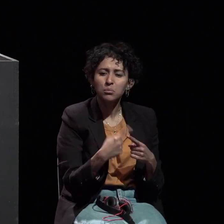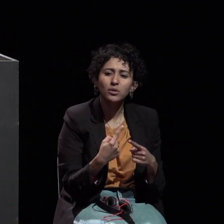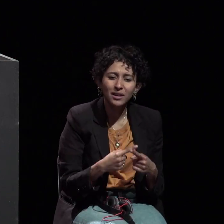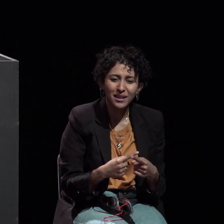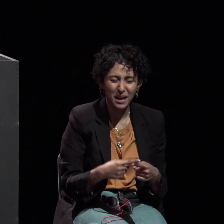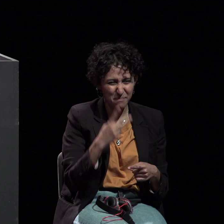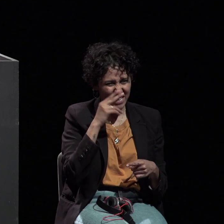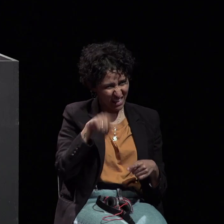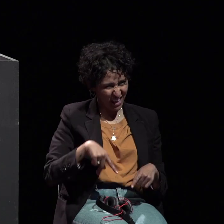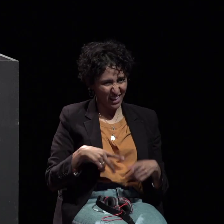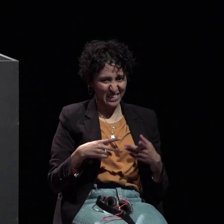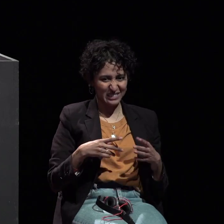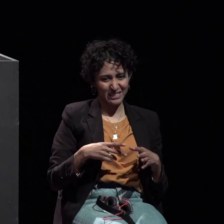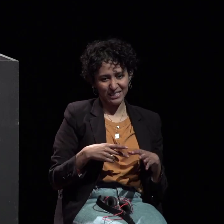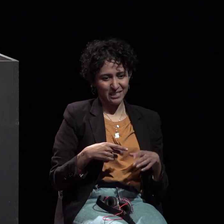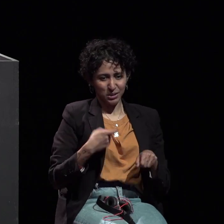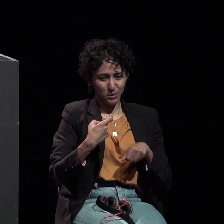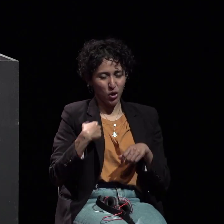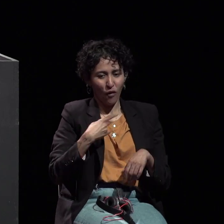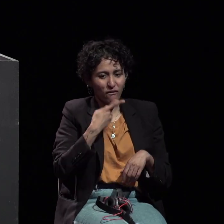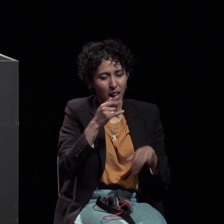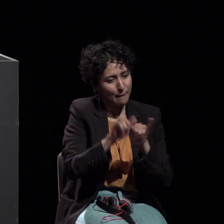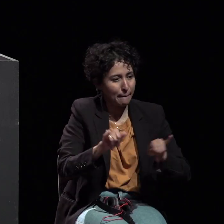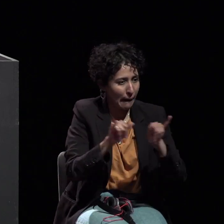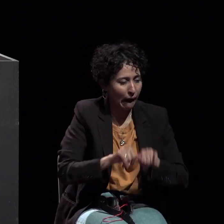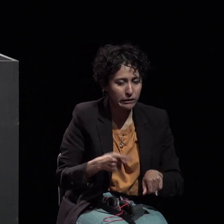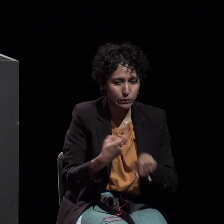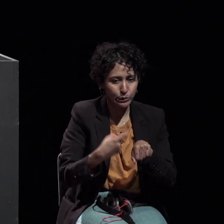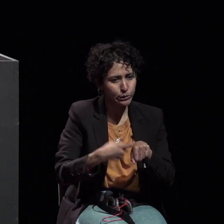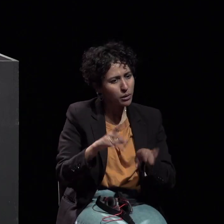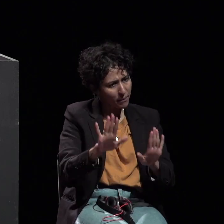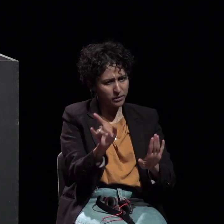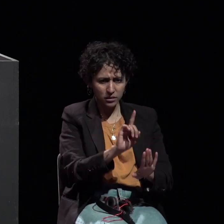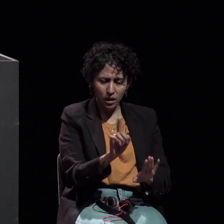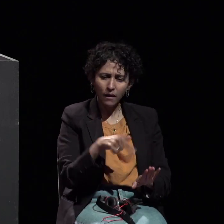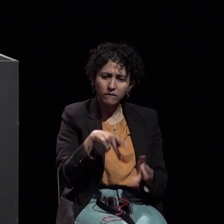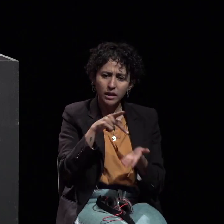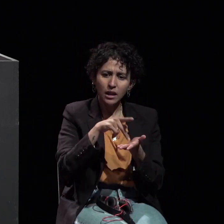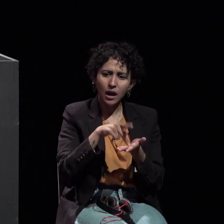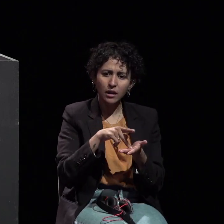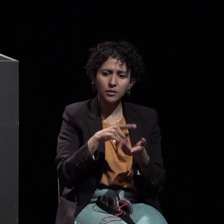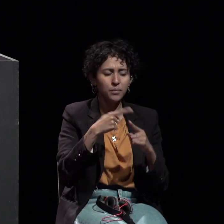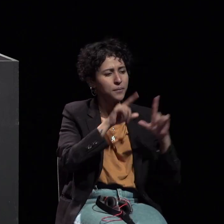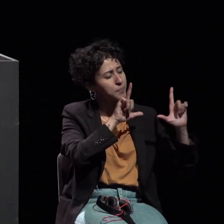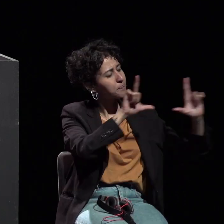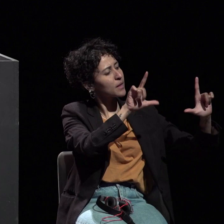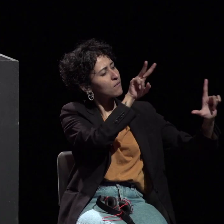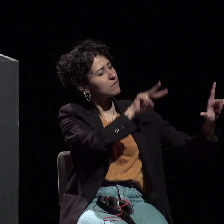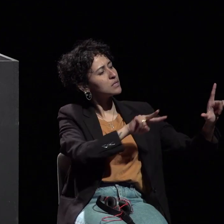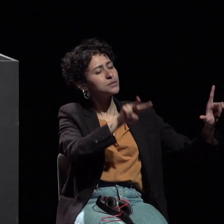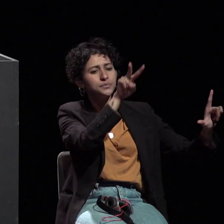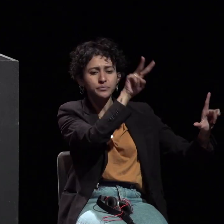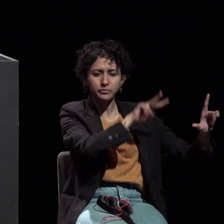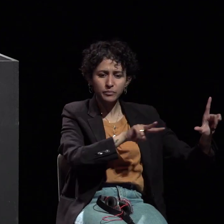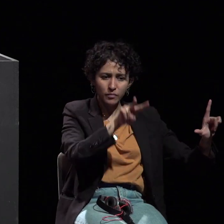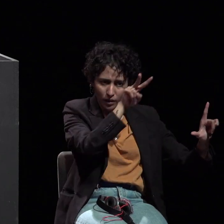meio forçada, mas é dizer que o campo visual, né, isso muitos de vocês, desculpem se eu estou sendo um